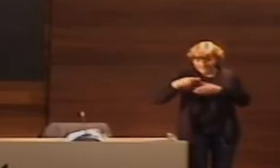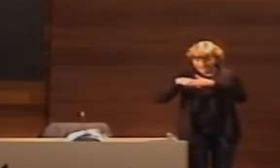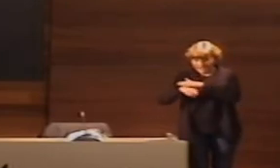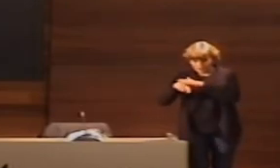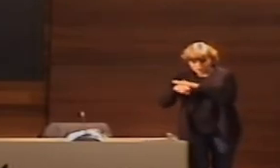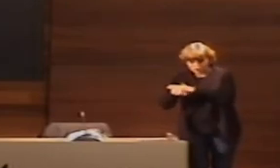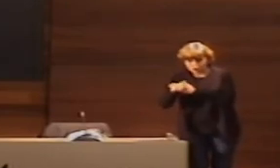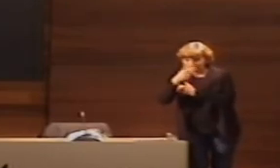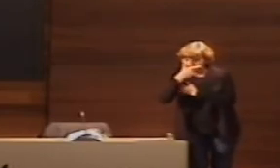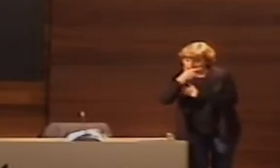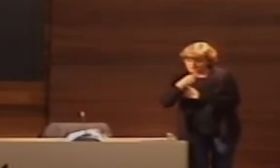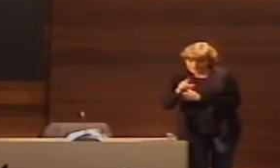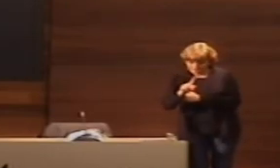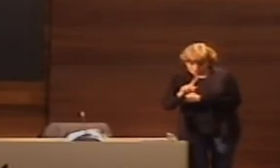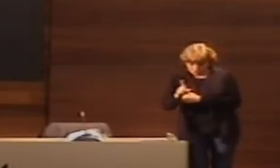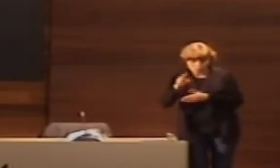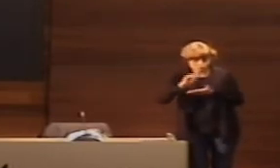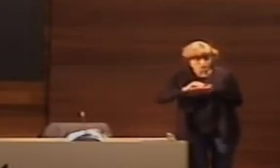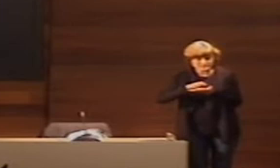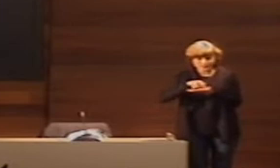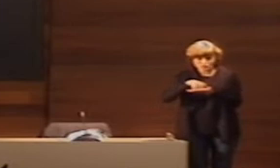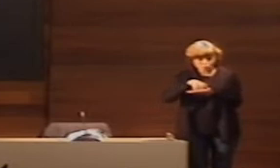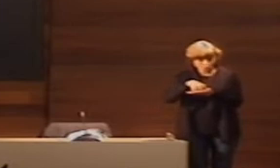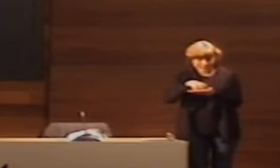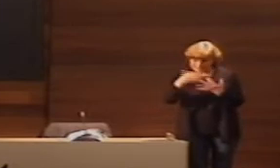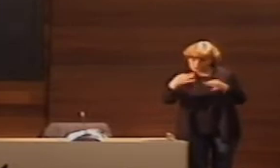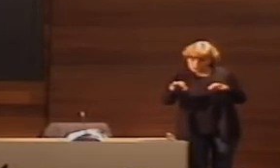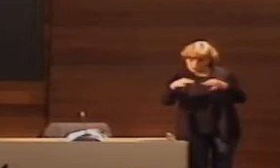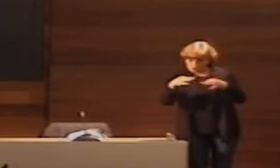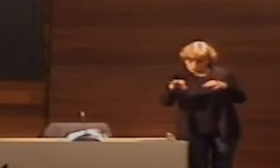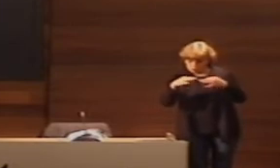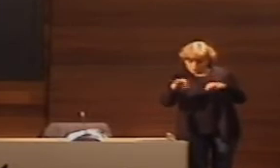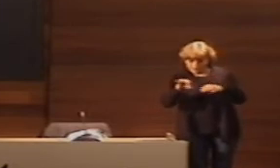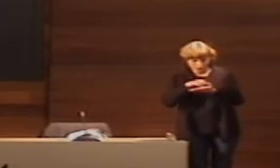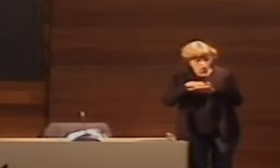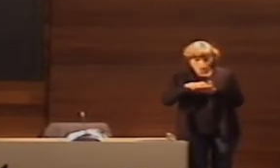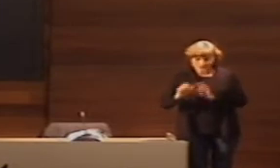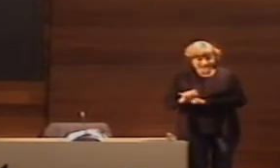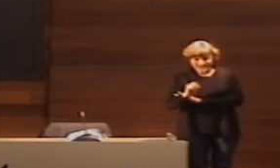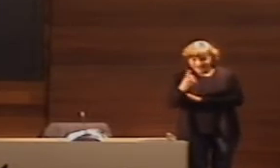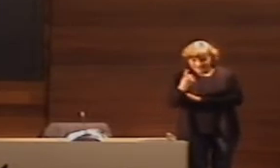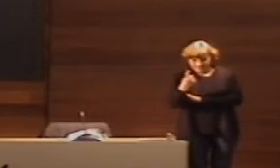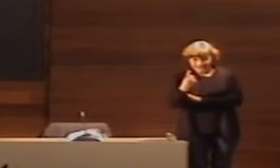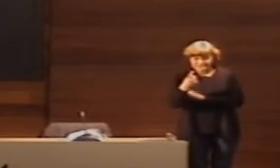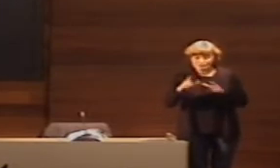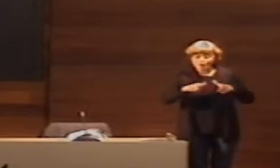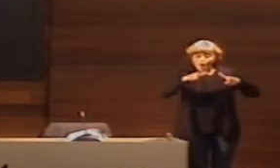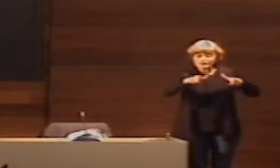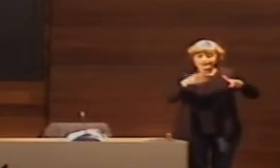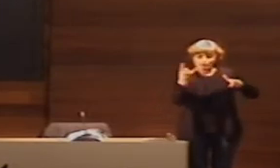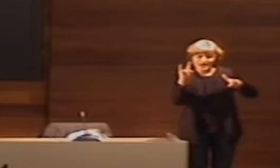simple y genera dudas al usuario, ¿no? Y sin duda la fracción que más dudas genera es la del contenedor amarillo,